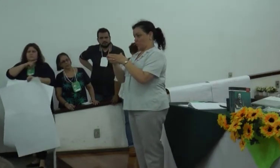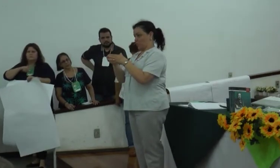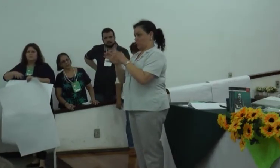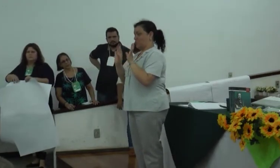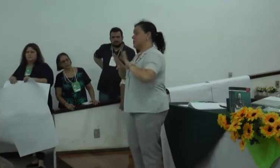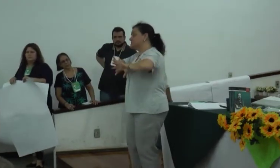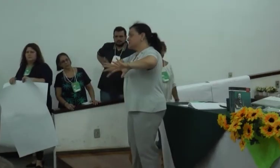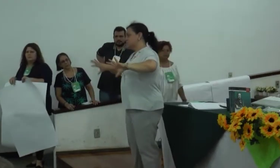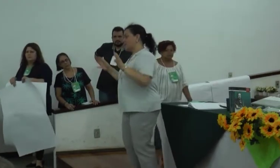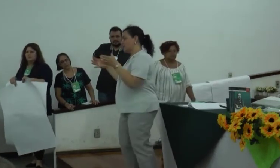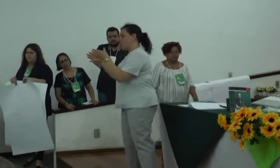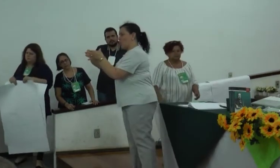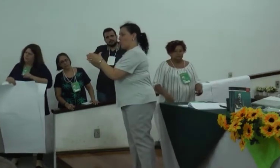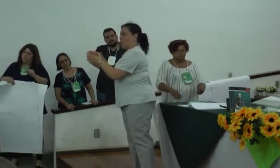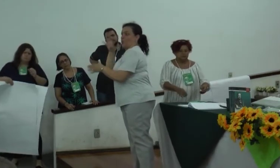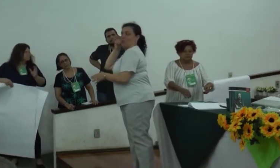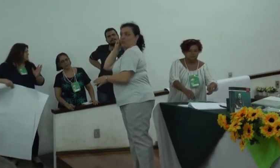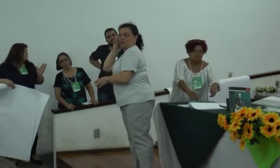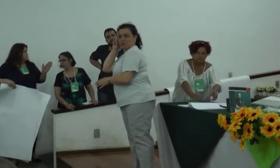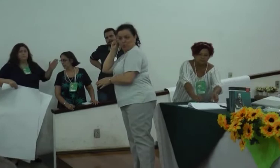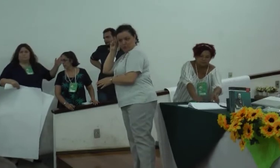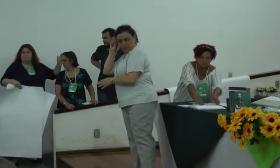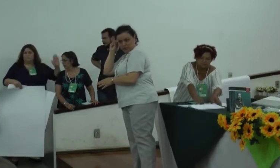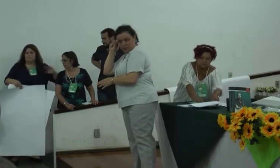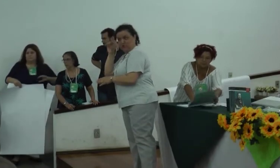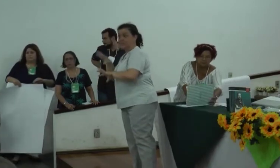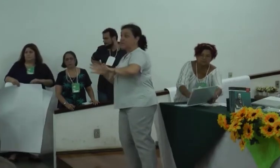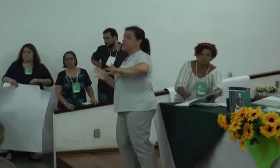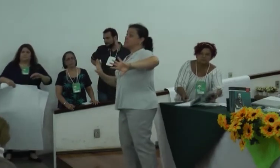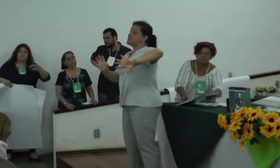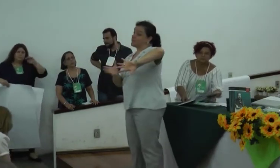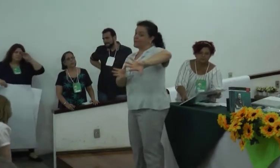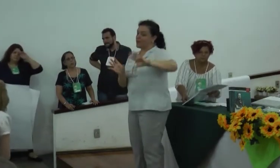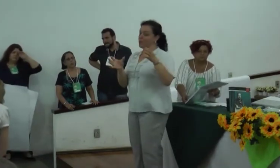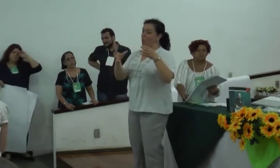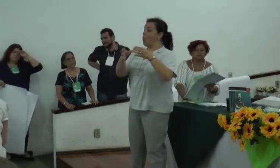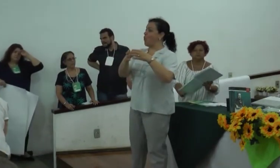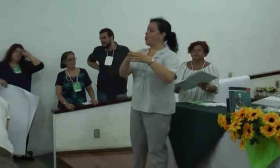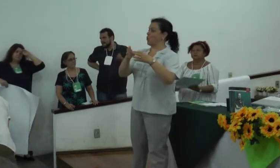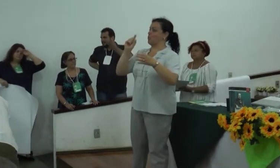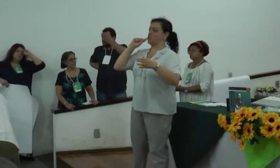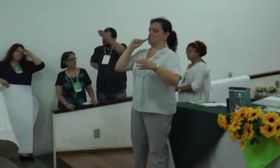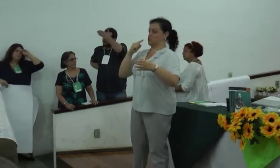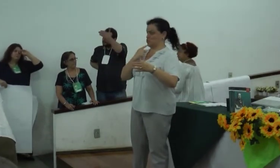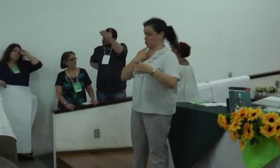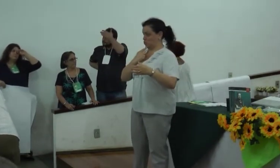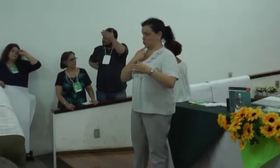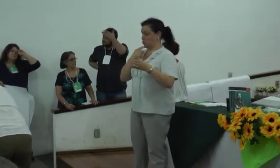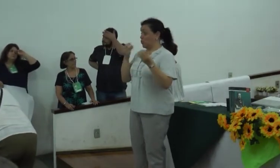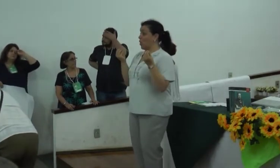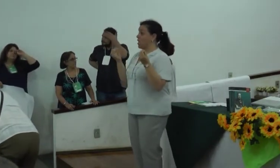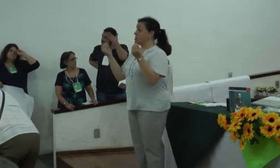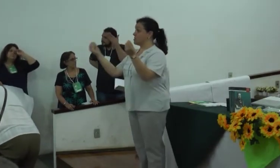separamos os grupos, o grupo de ouvintes e o grupo de surdos.